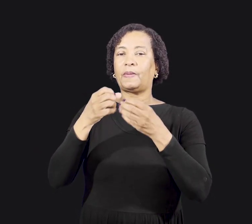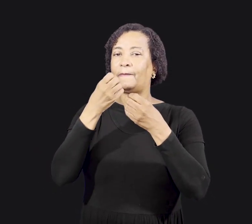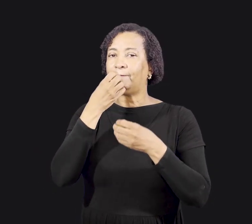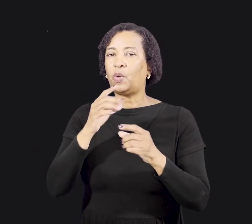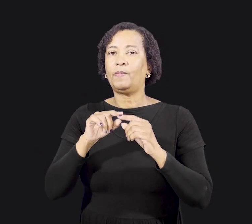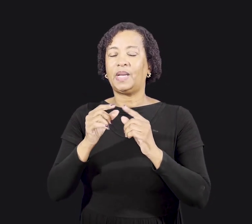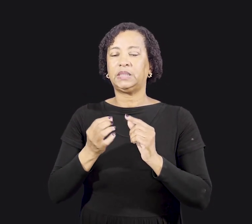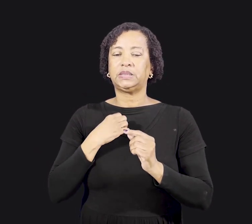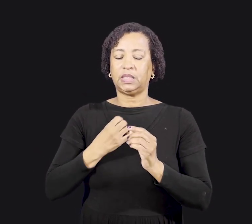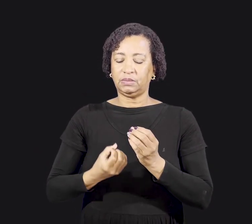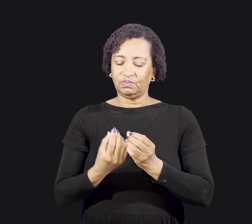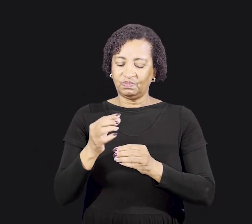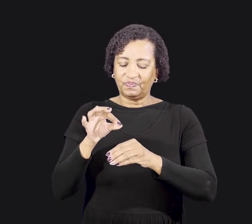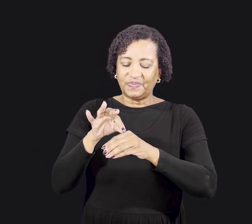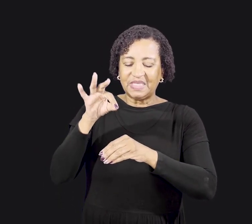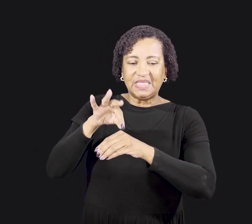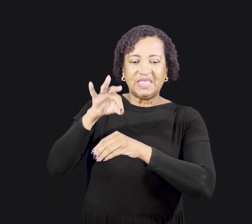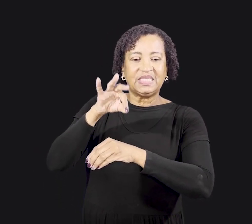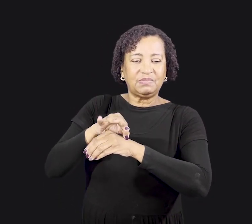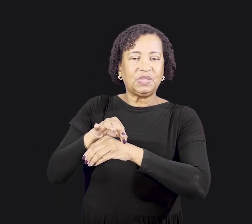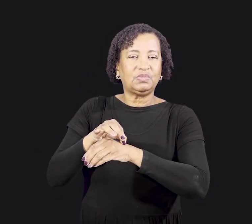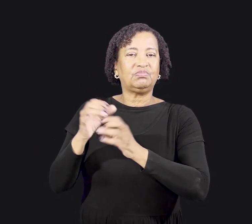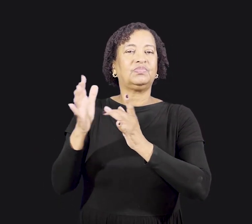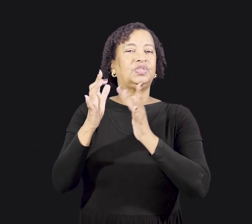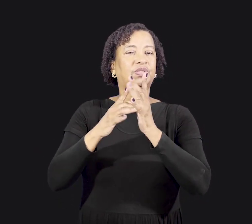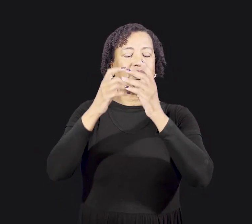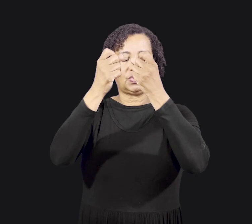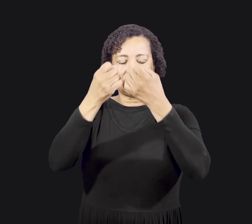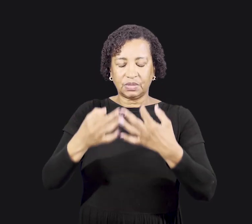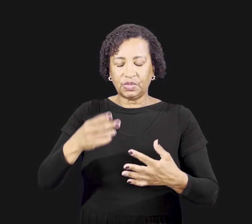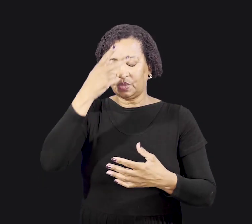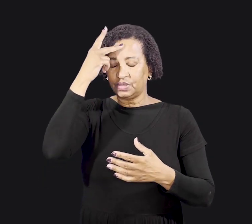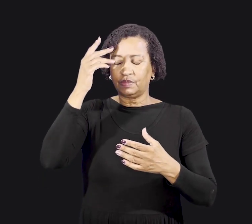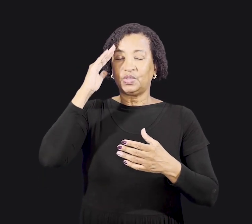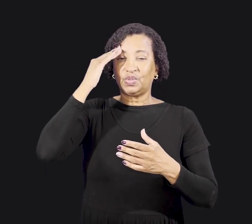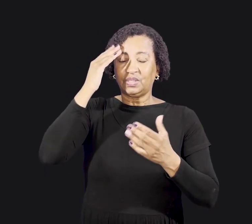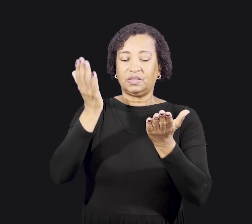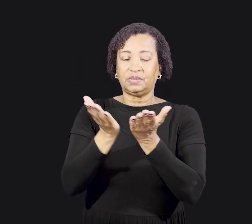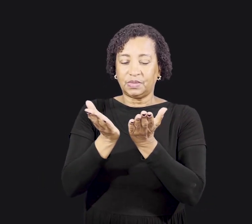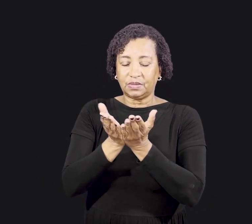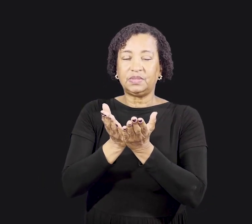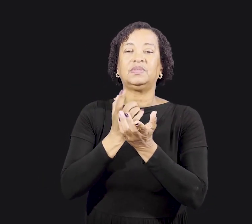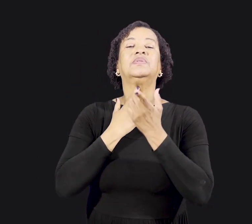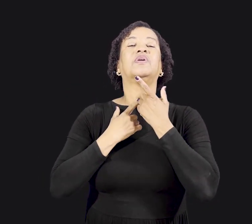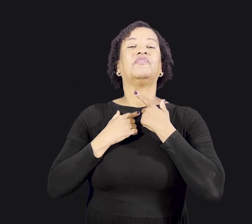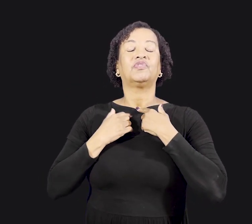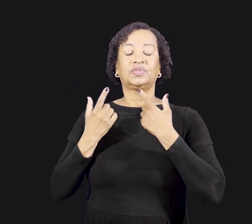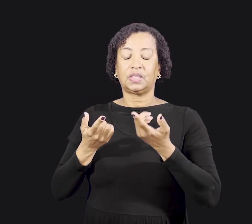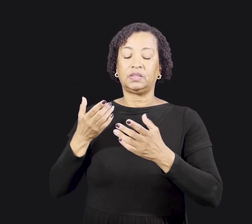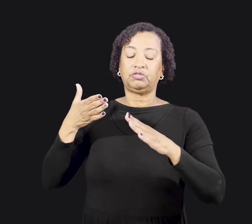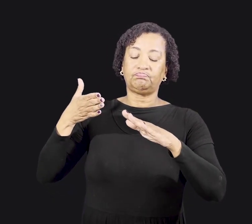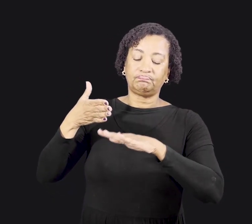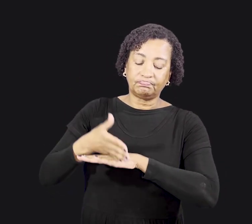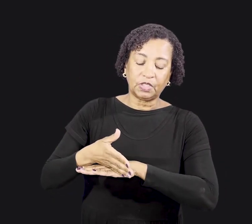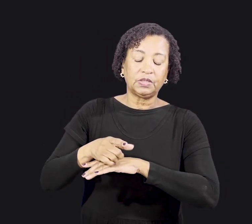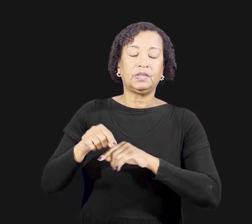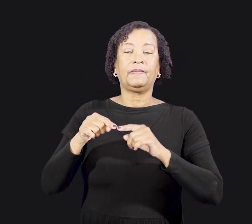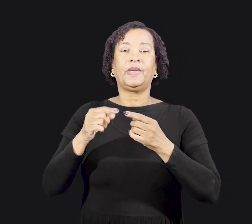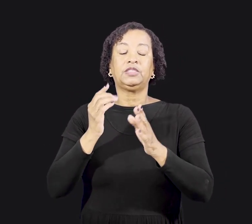e ervas daninhas. Jesus explicou que essas pessoas compreendem a palavra de Deus, cuja vontade é penetrada por ela, e acabam descobrindo